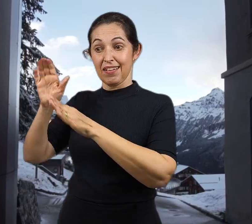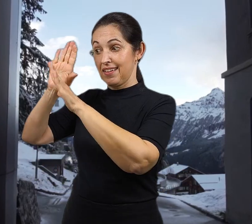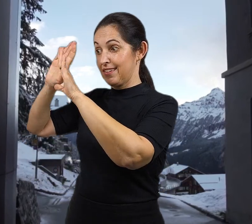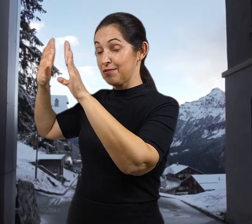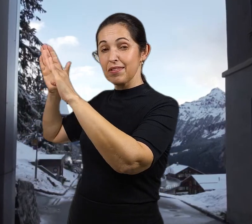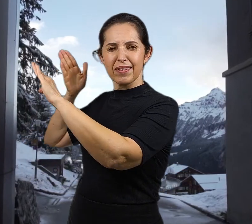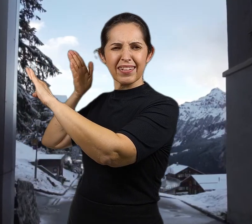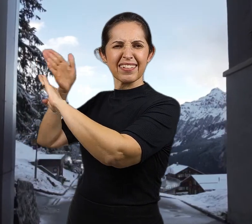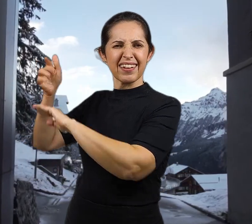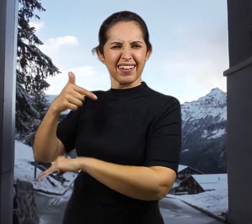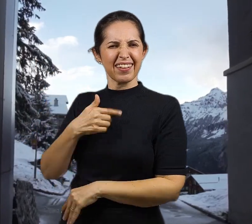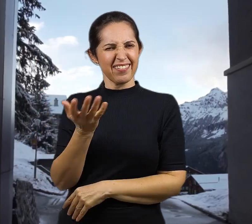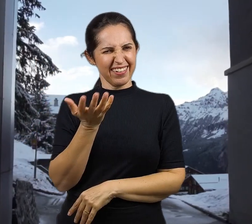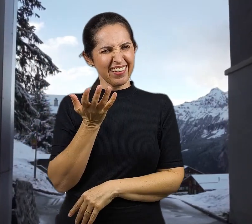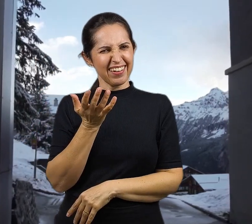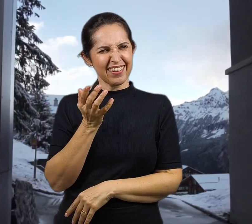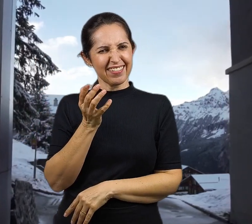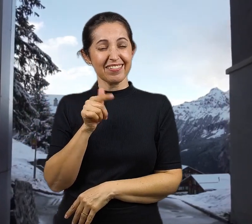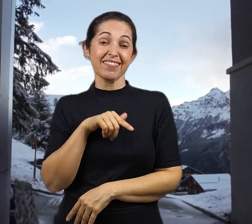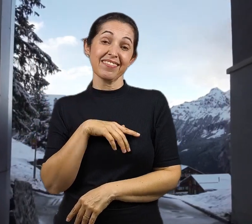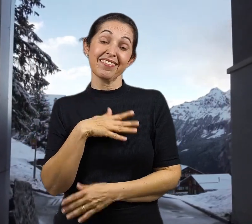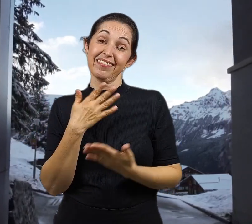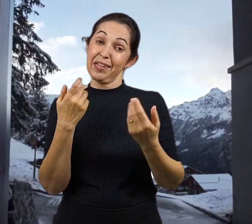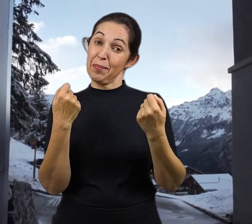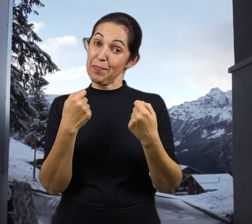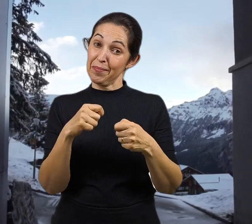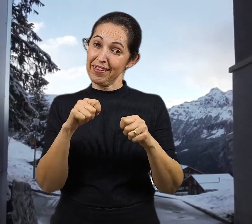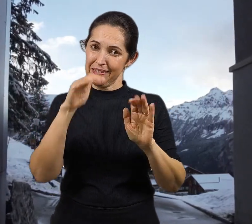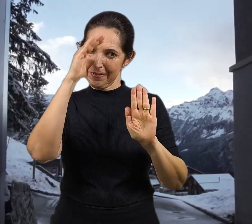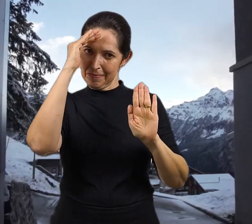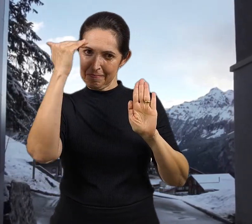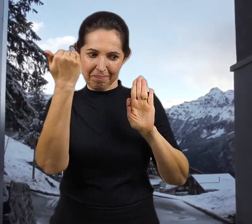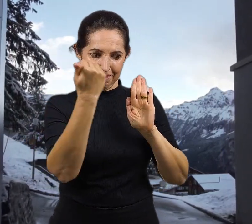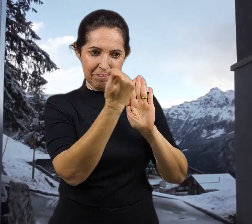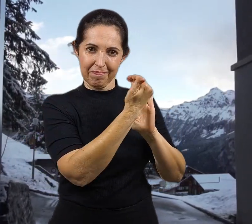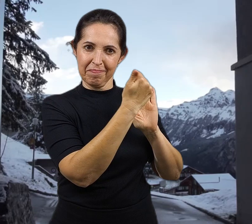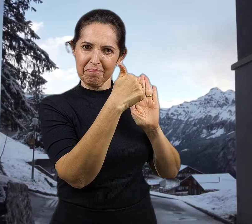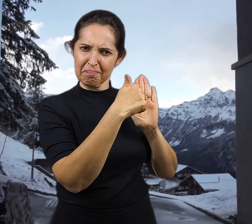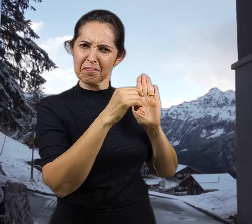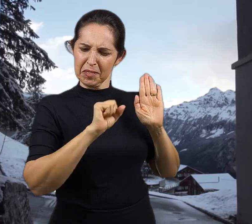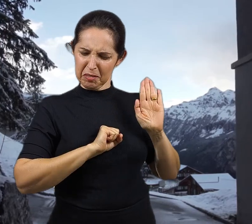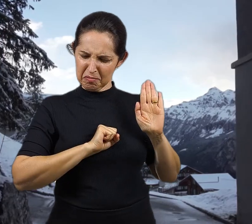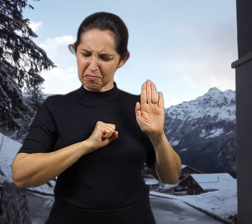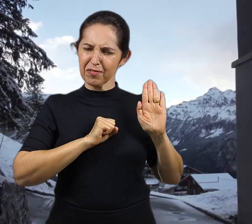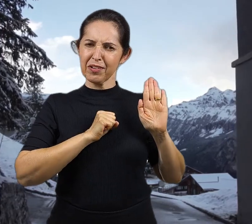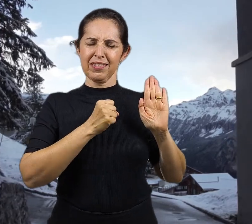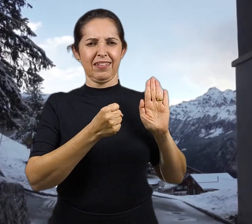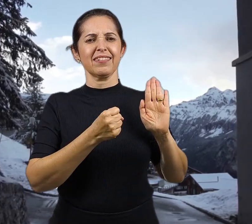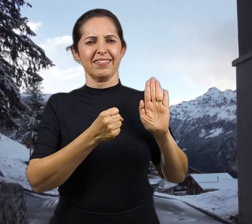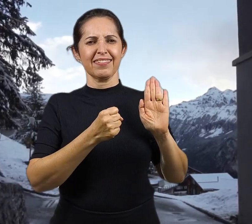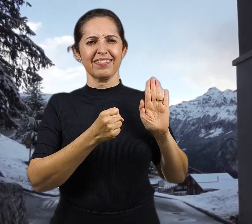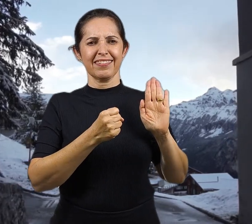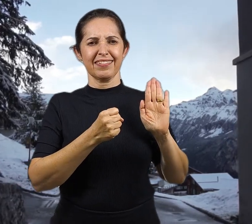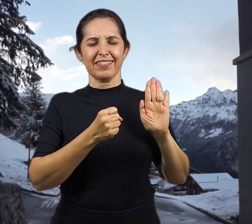eu tenho que guardar os mandamentos. Eu tenho que esforçar. É outra coisa. Esforçar para entrar. Eu quero entrar para possuir a terra. Eu